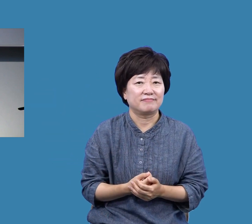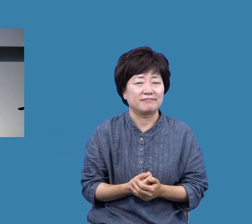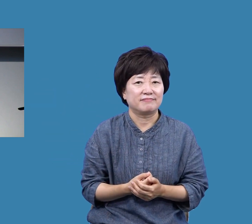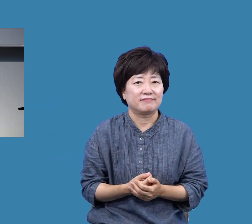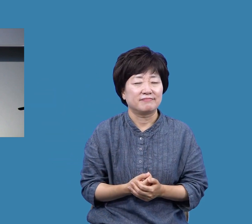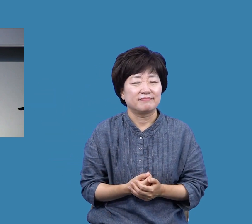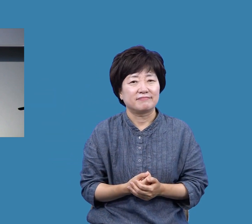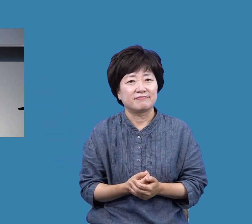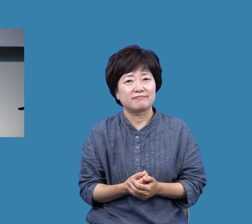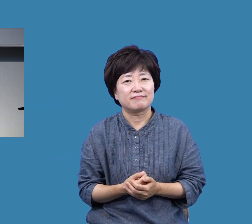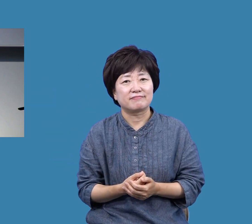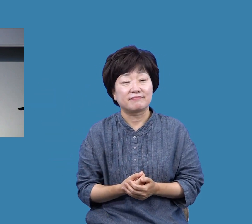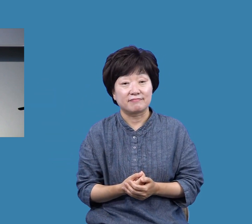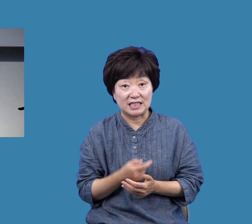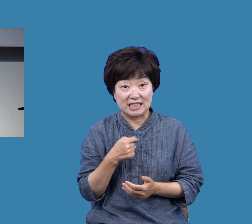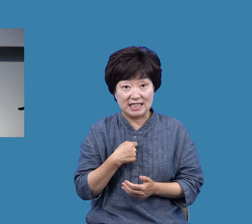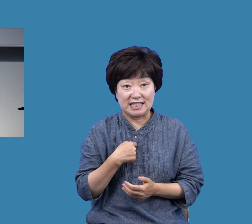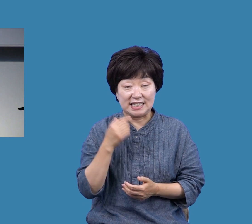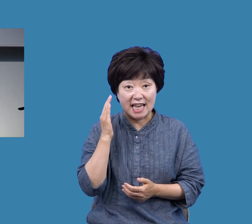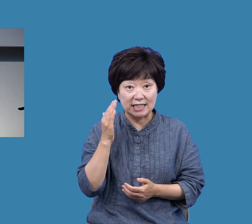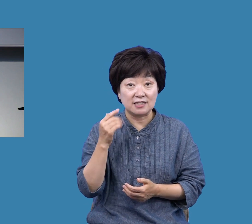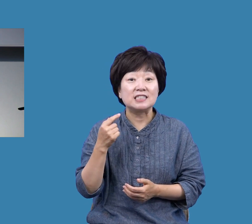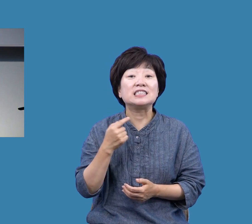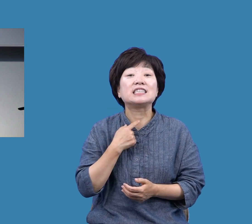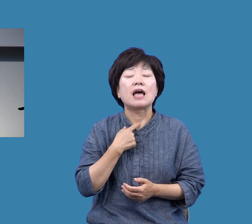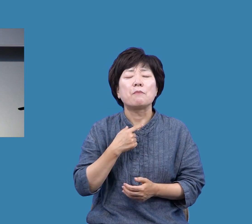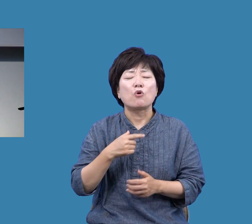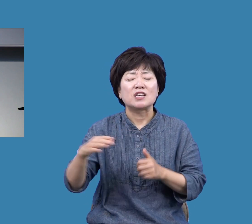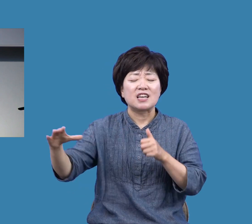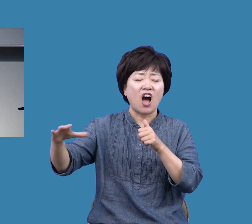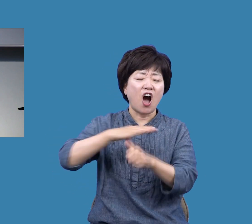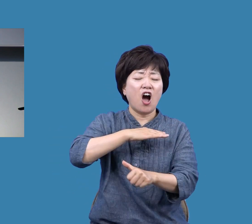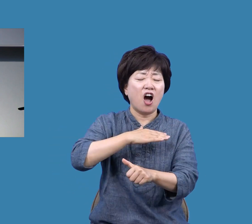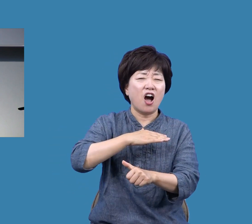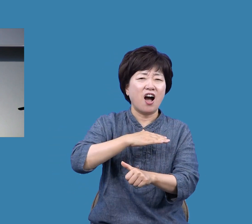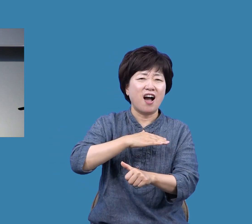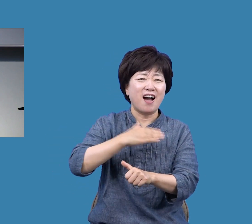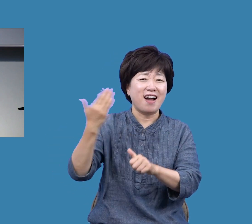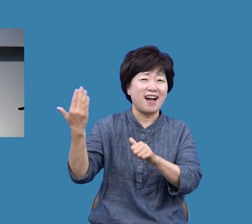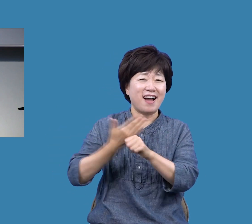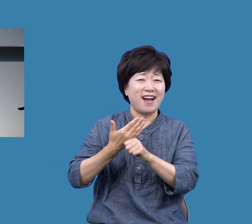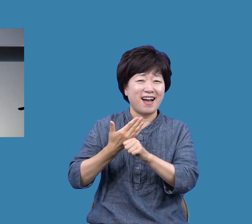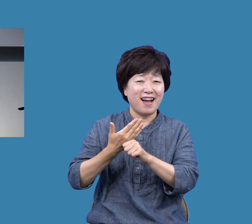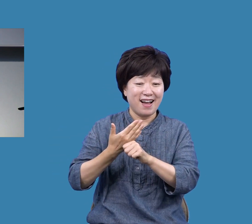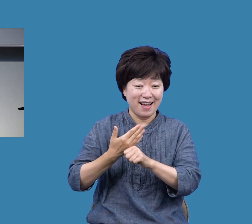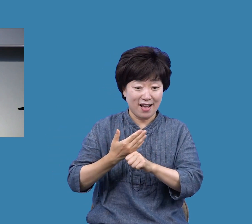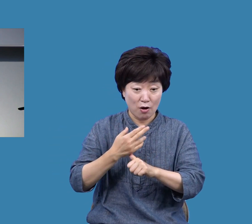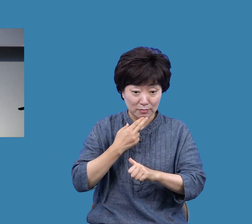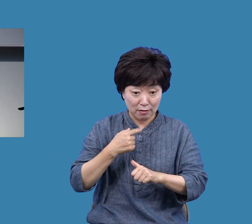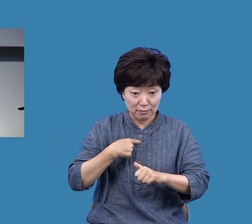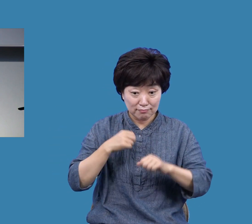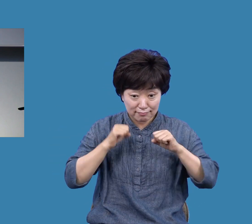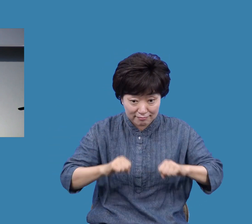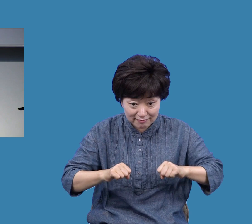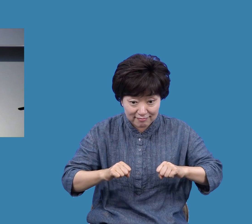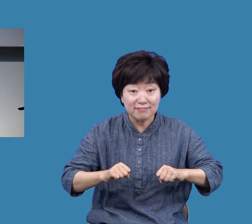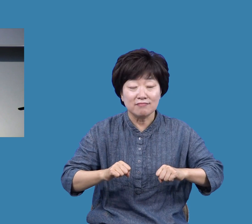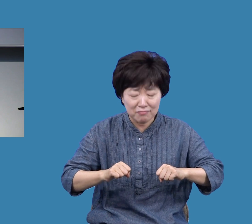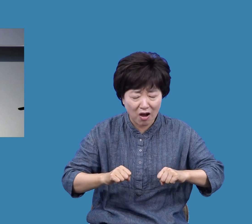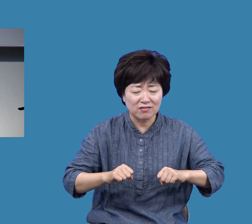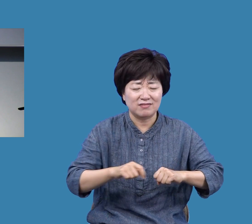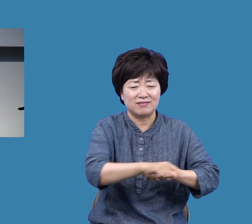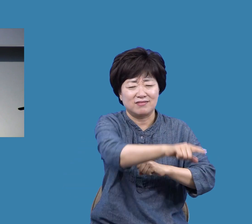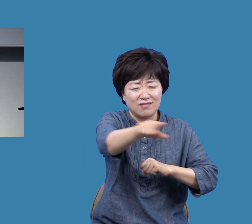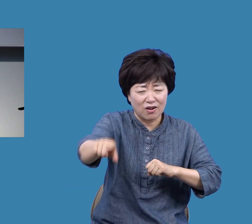그 얘기는 뭐냐면 제 목이 날아가지 않는 한 여러분들은 따라오셔야 돼요. 제